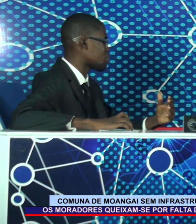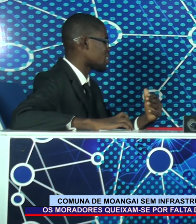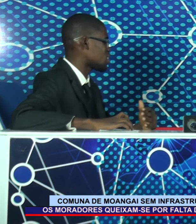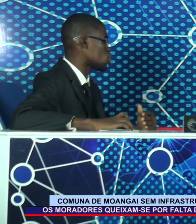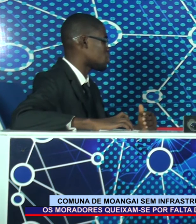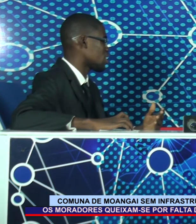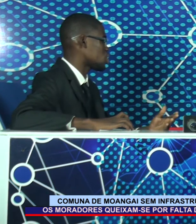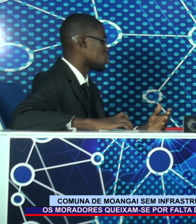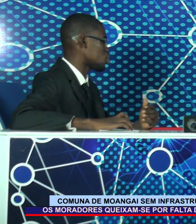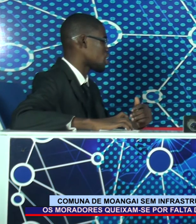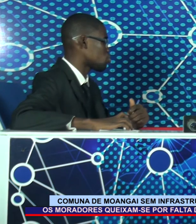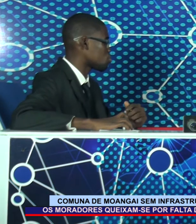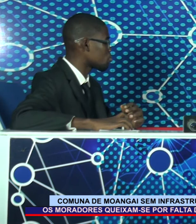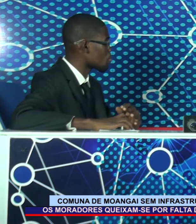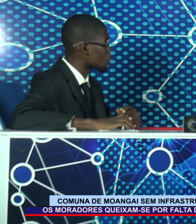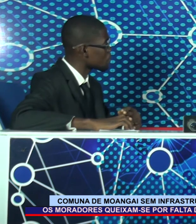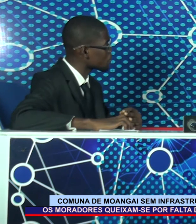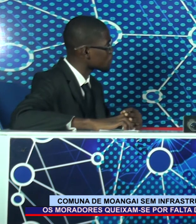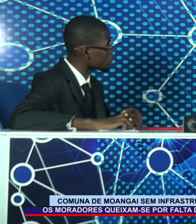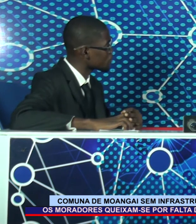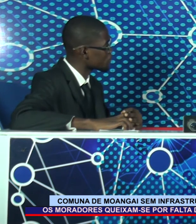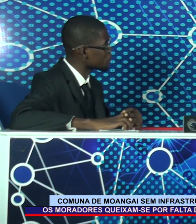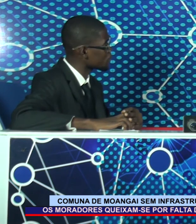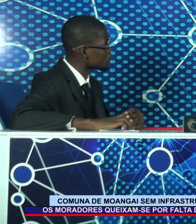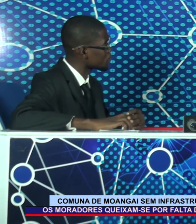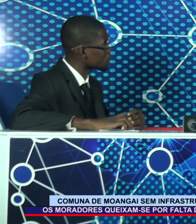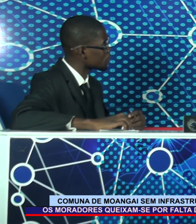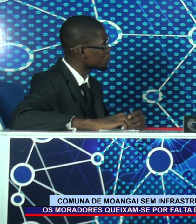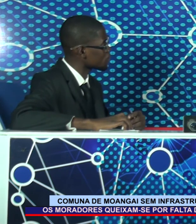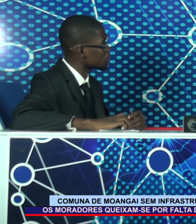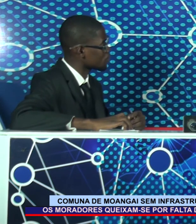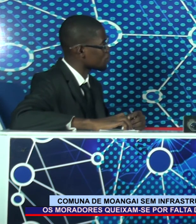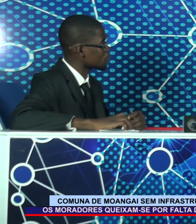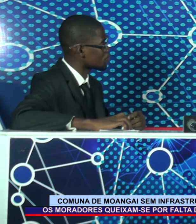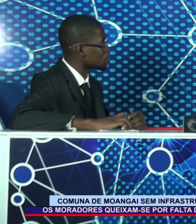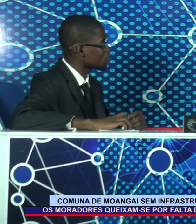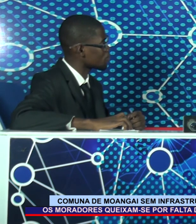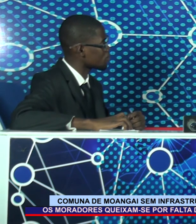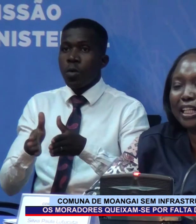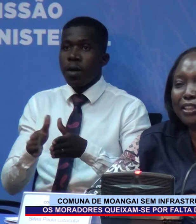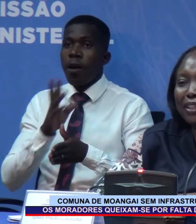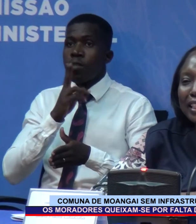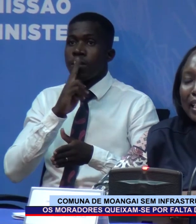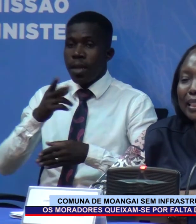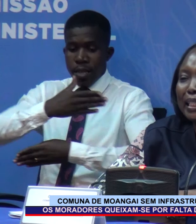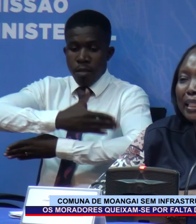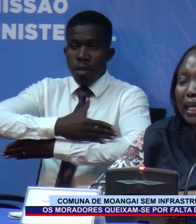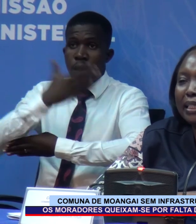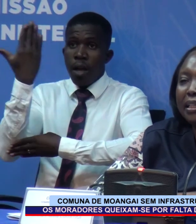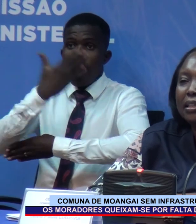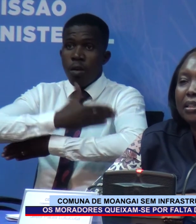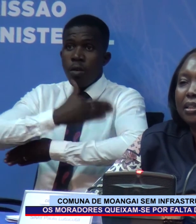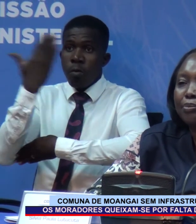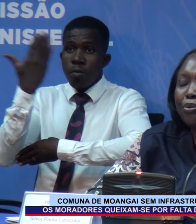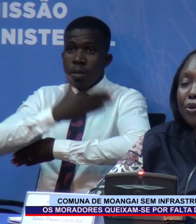continuar a receber esses especialistas estrangeiros? Enquanto não houver capacidade, sim. Enquanto não houver capacidade, temos que recorrer